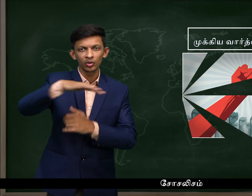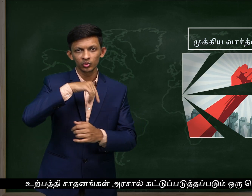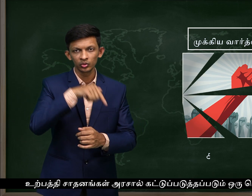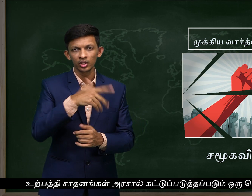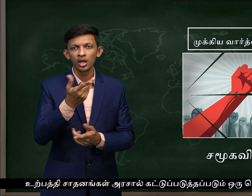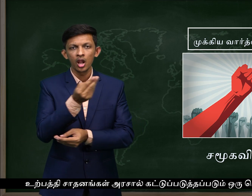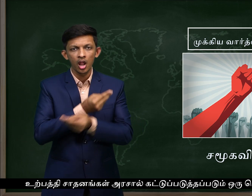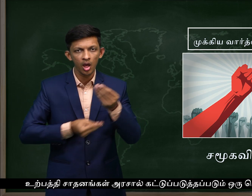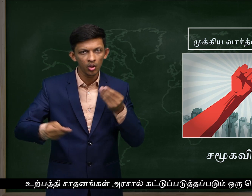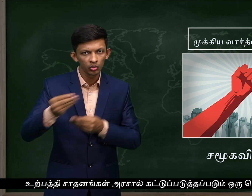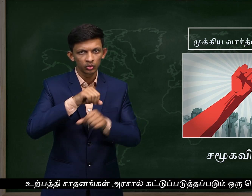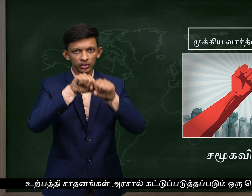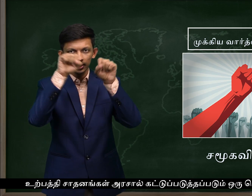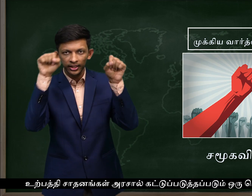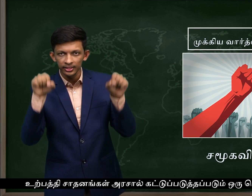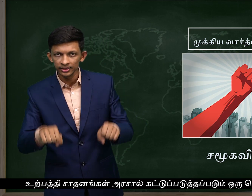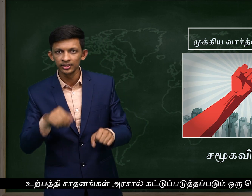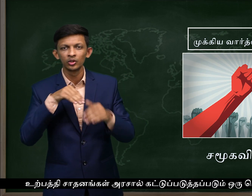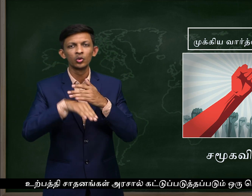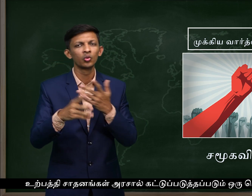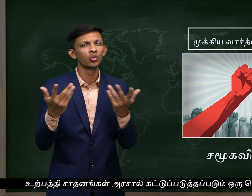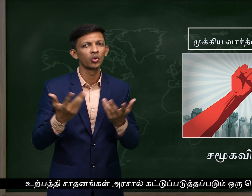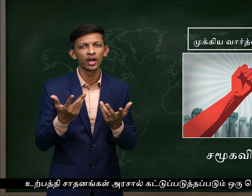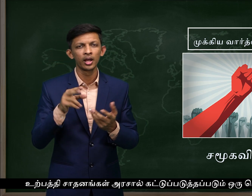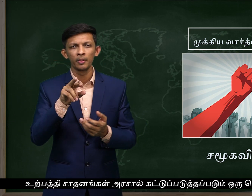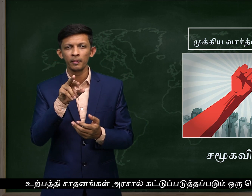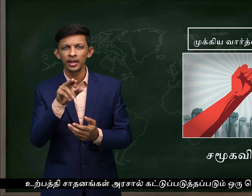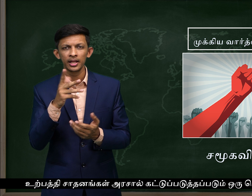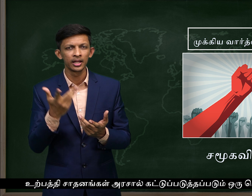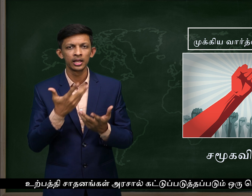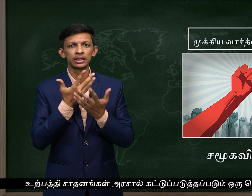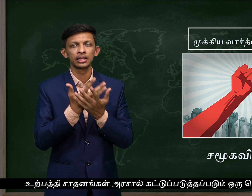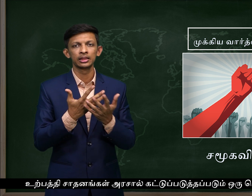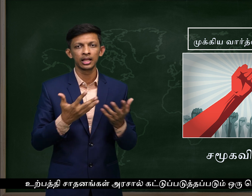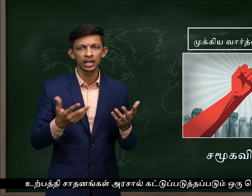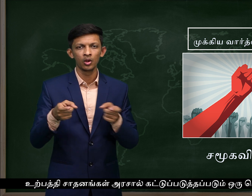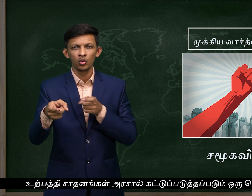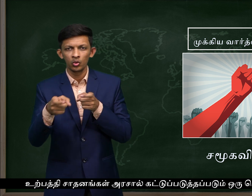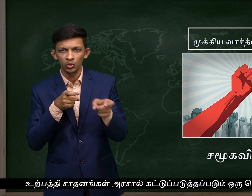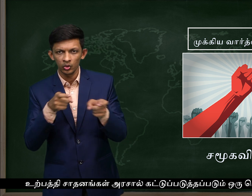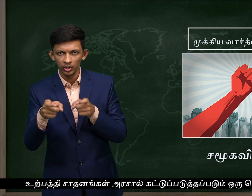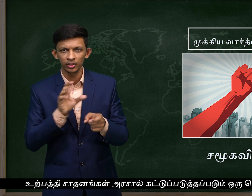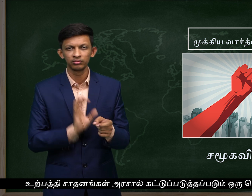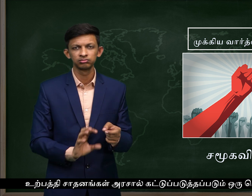சோஷியலிசம், உற்பத்தி சாதனங்கள் அரசால் கட்டுப்படுத்தப்படும் ஒரு பொருளாதார அமைப்பு.